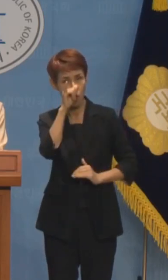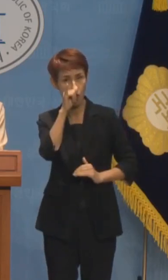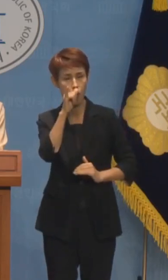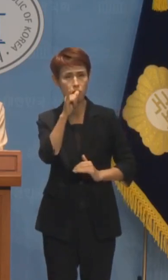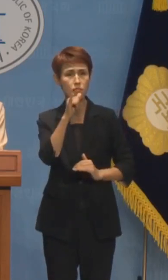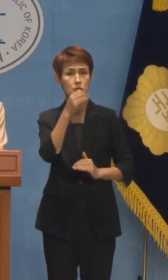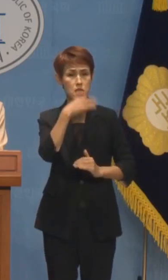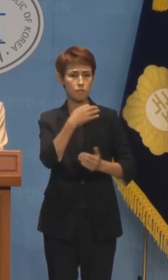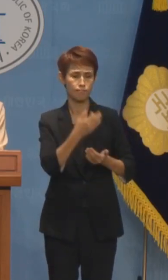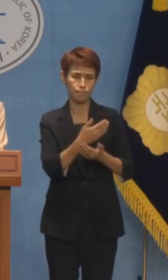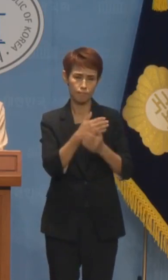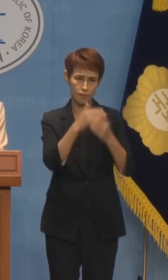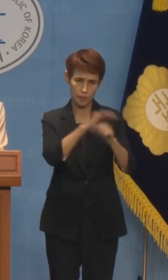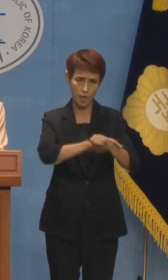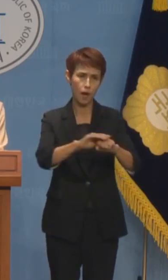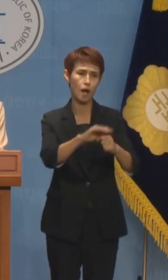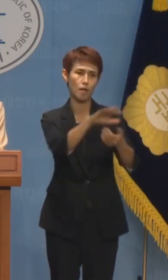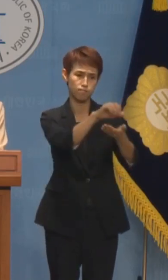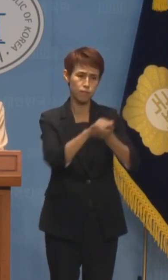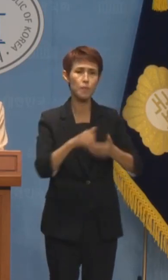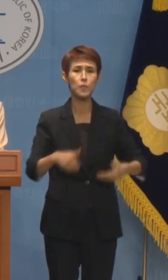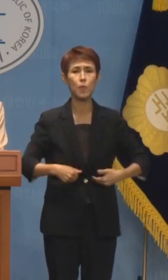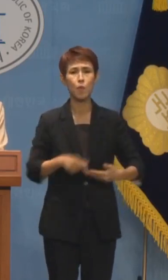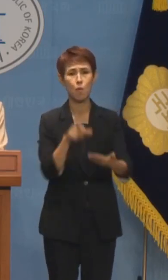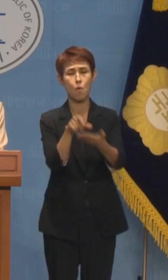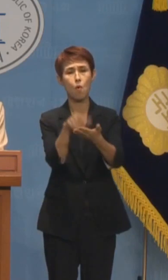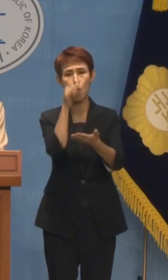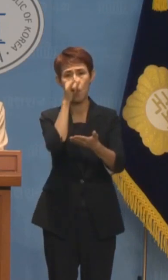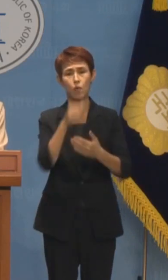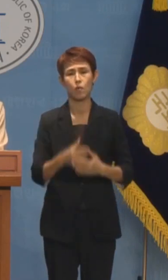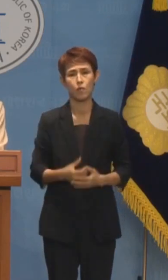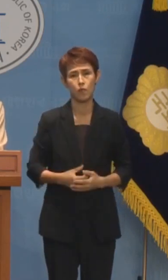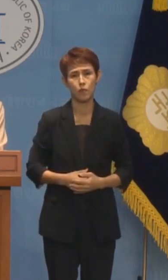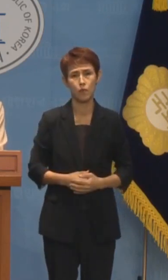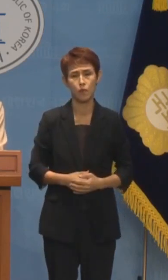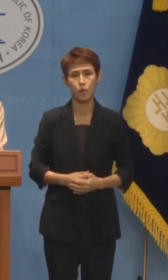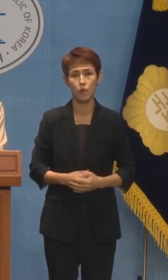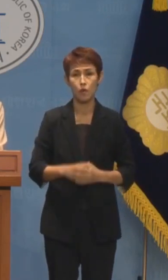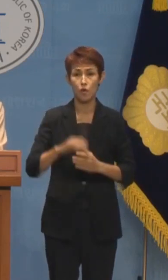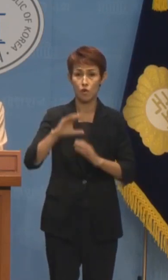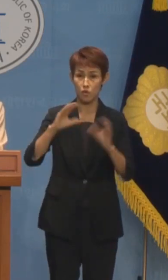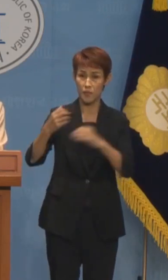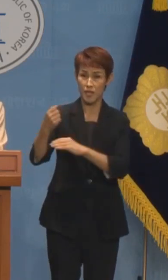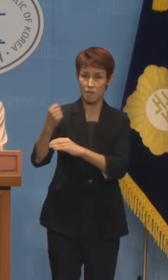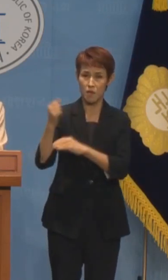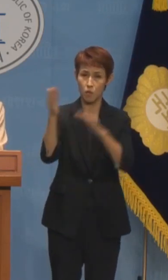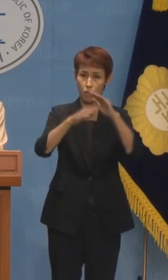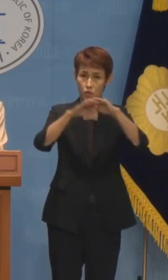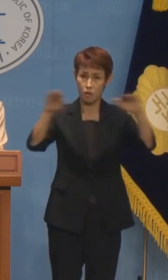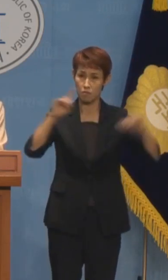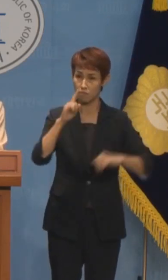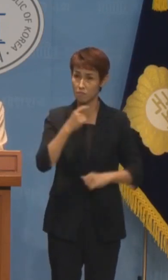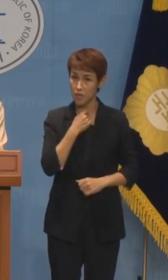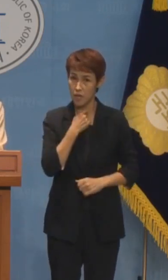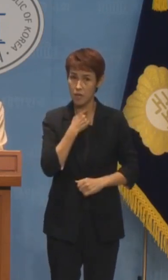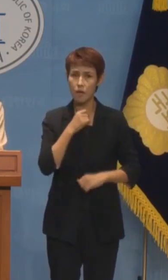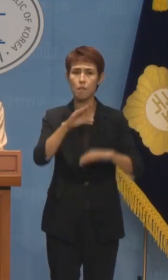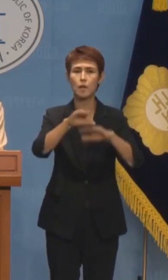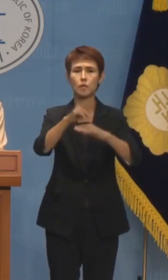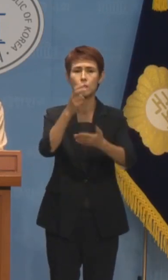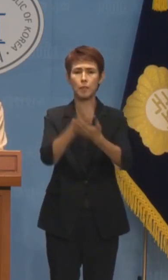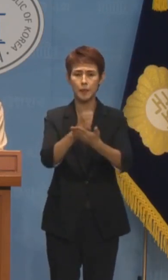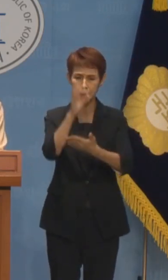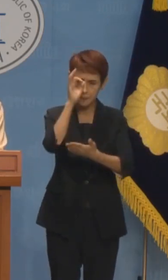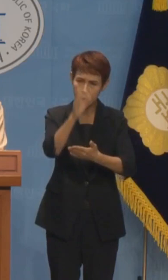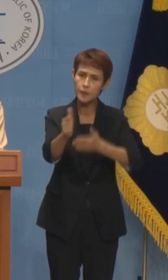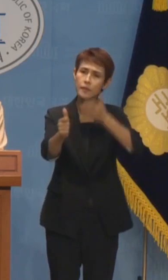반영하도록 노력해야 된다고 적혀 있습니다 국민의 힘이 공정을 이야기하려면 먼저 방송법이